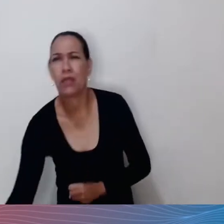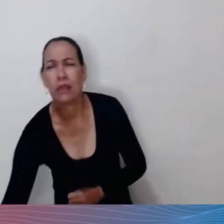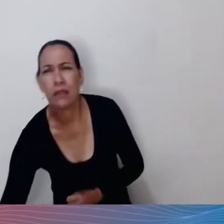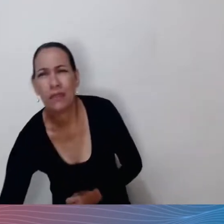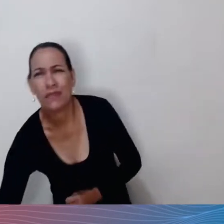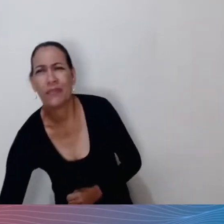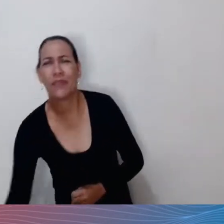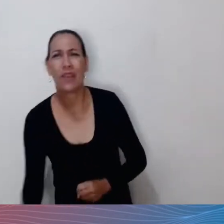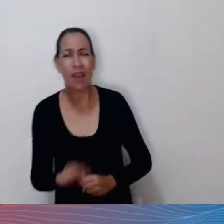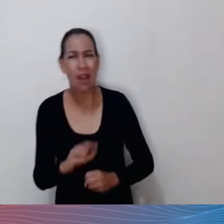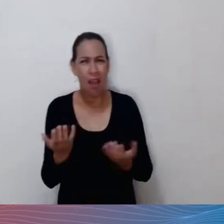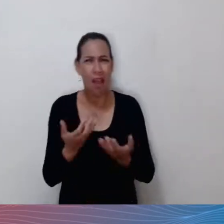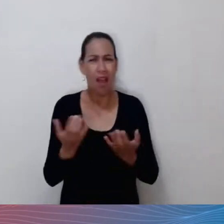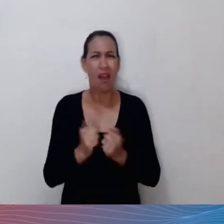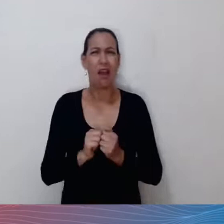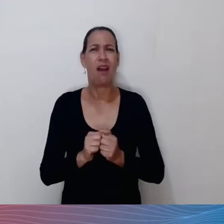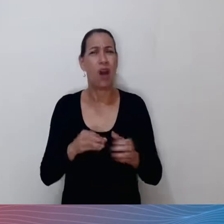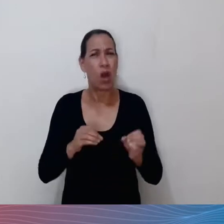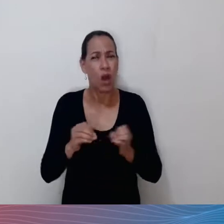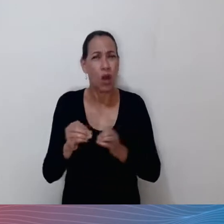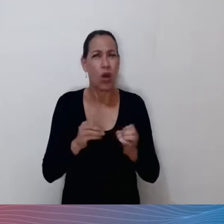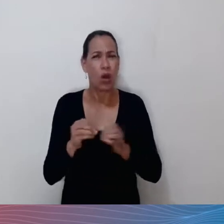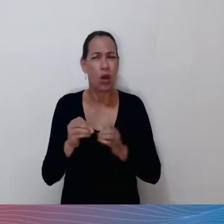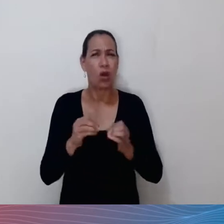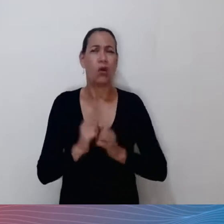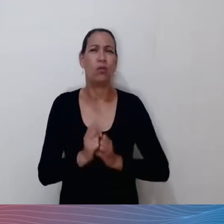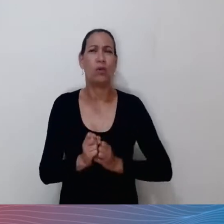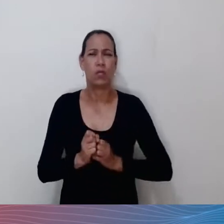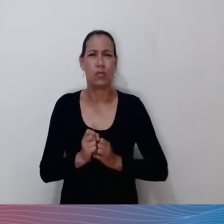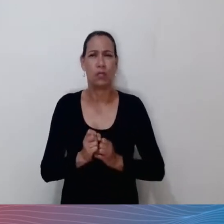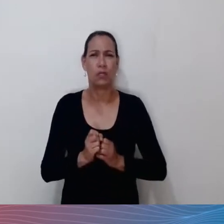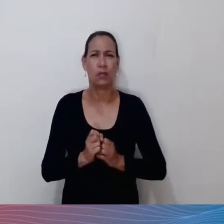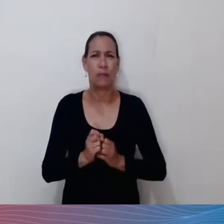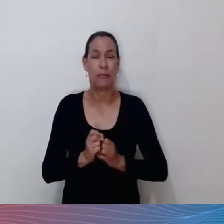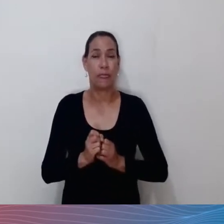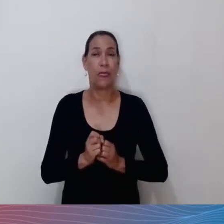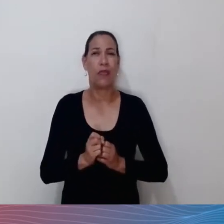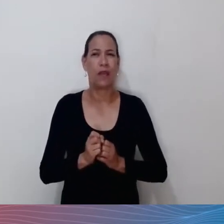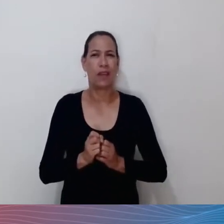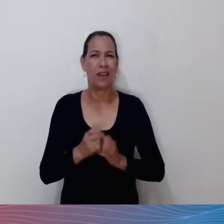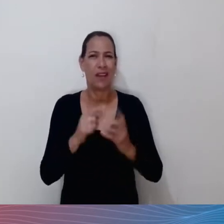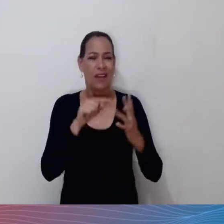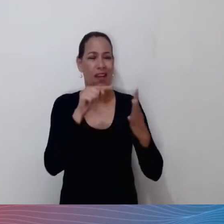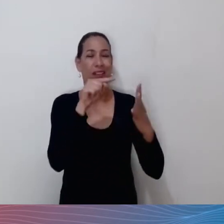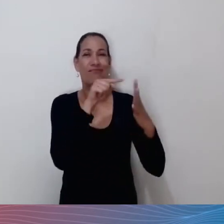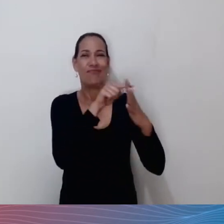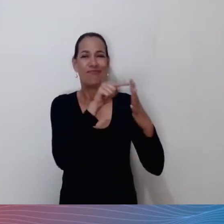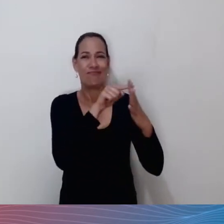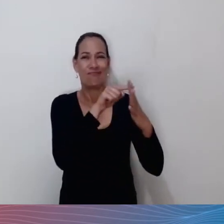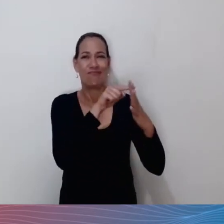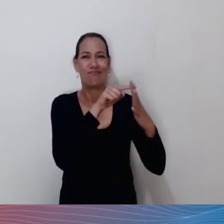é como a ferramenta, o canal. Para quê?